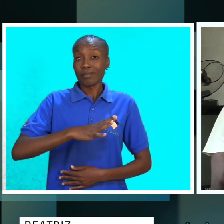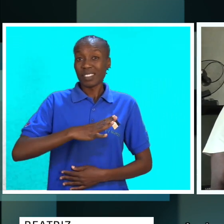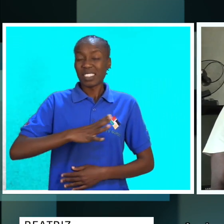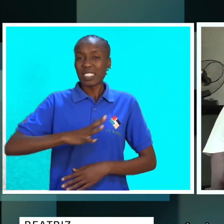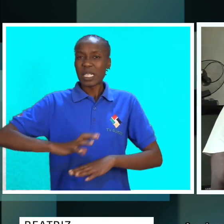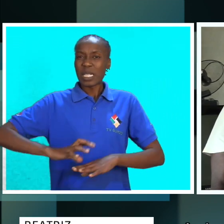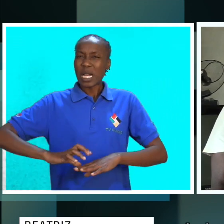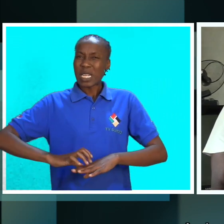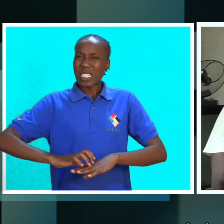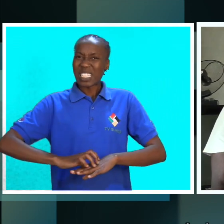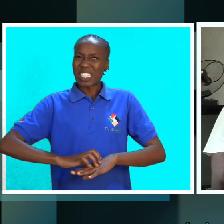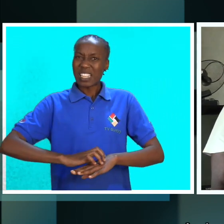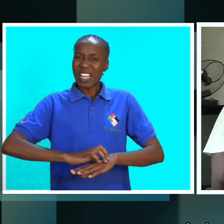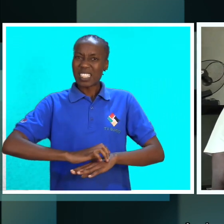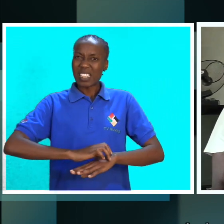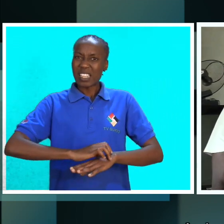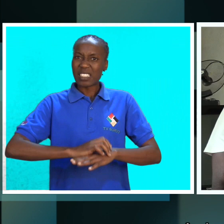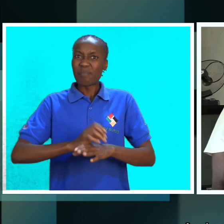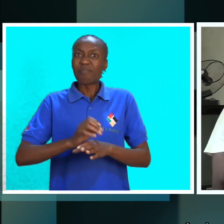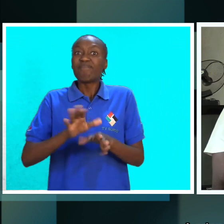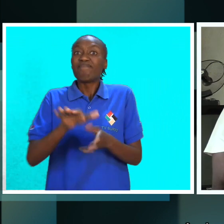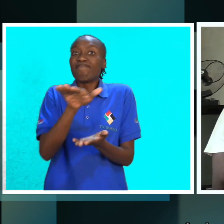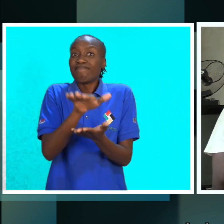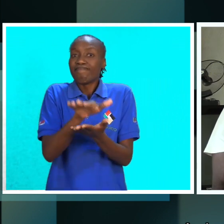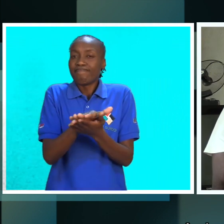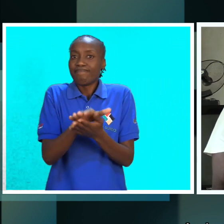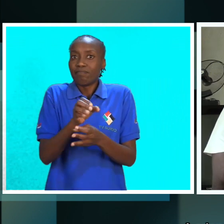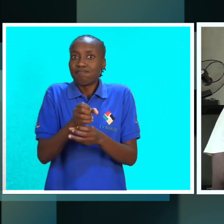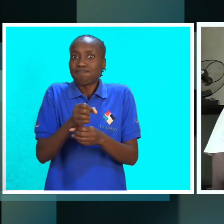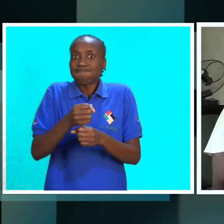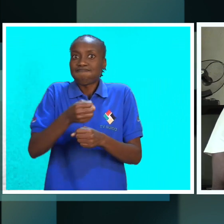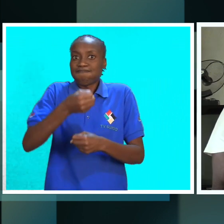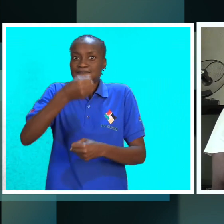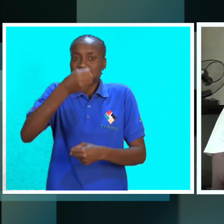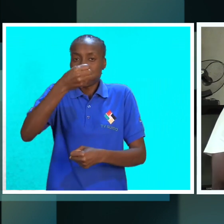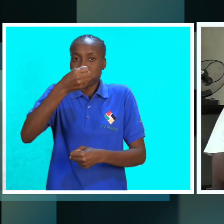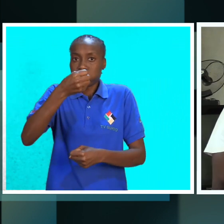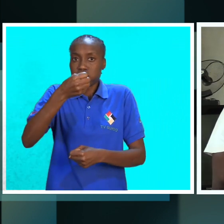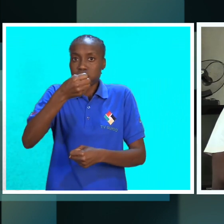A criança nasceu assim, com infecção na coluna.